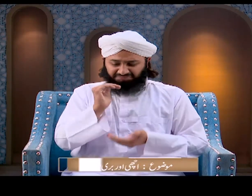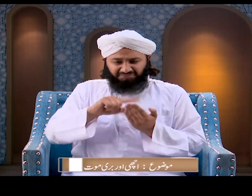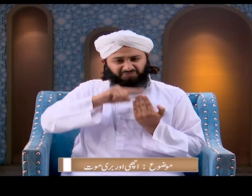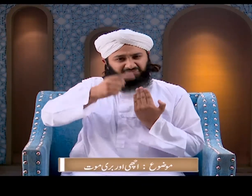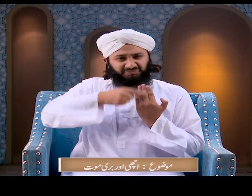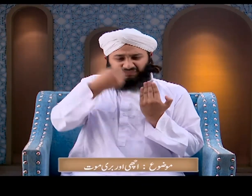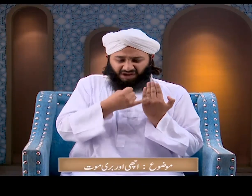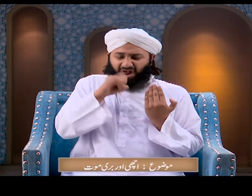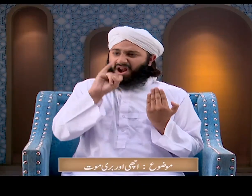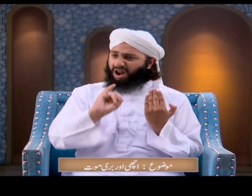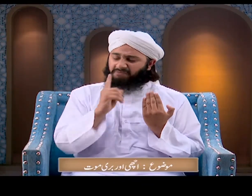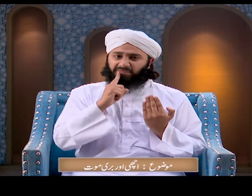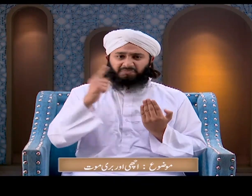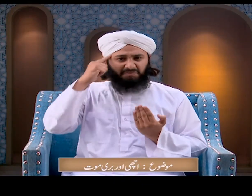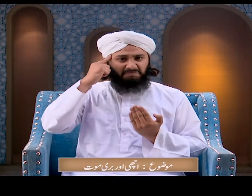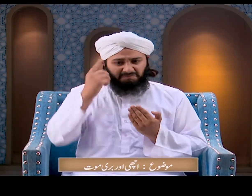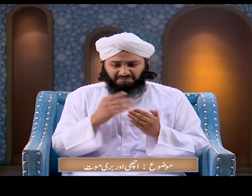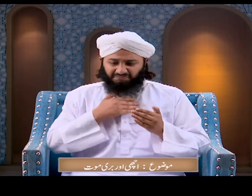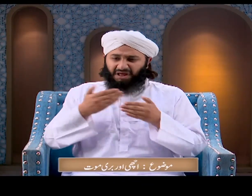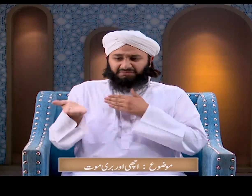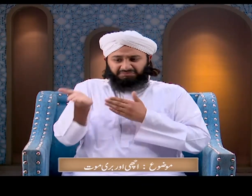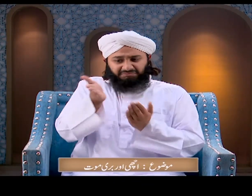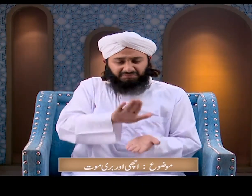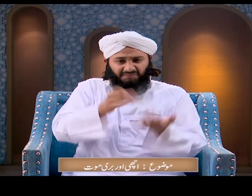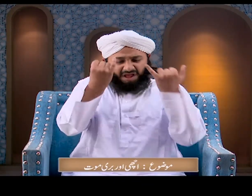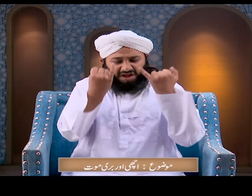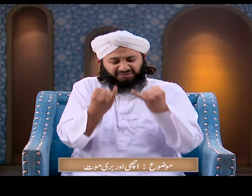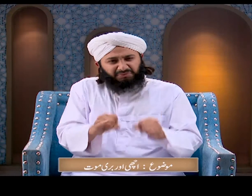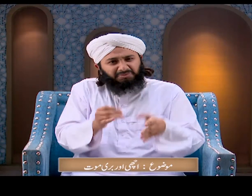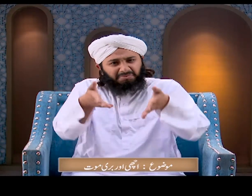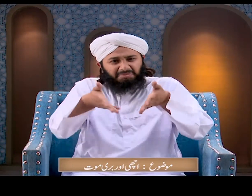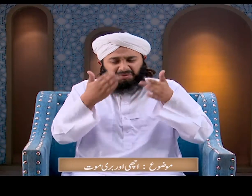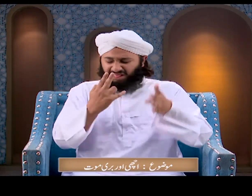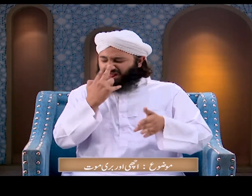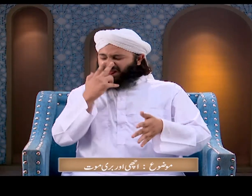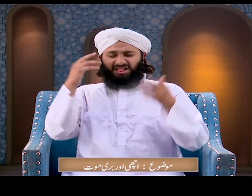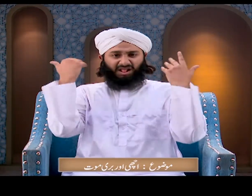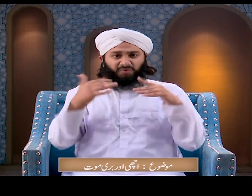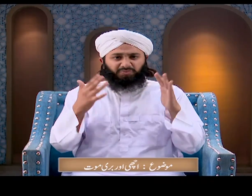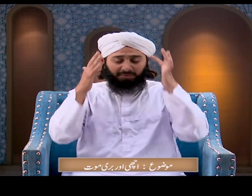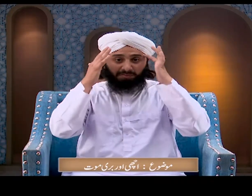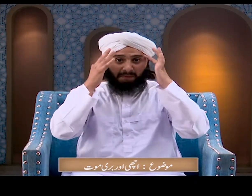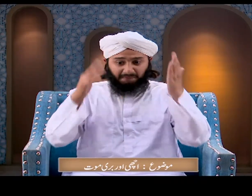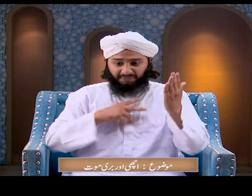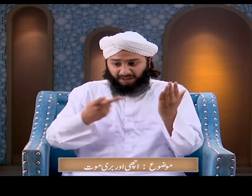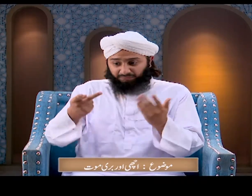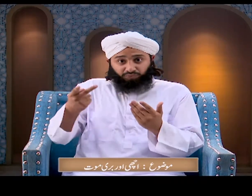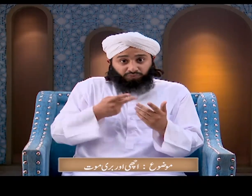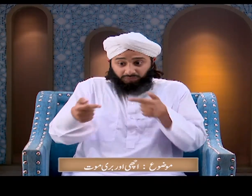تم ایک گندے مردار ہو جاؤ گے، اور ان دونوں حالتوں کے درمیان تم پیٹ میں گندگی اٹھائے ہوئے ہو. یہ